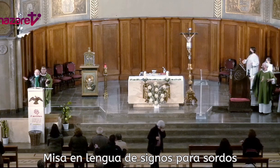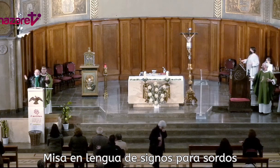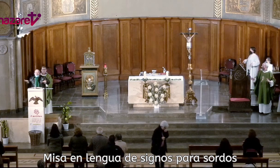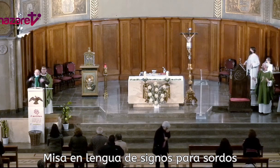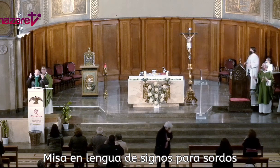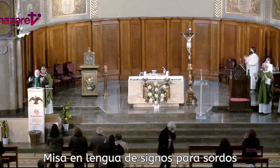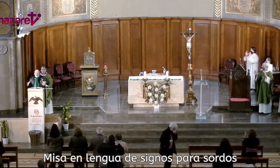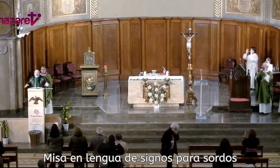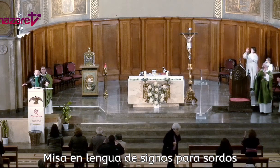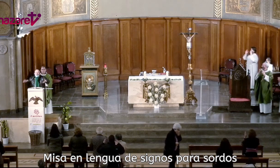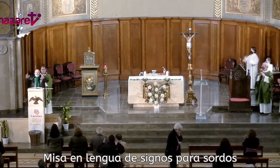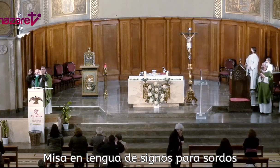aleluya.